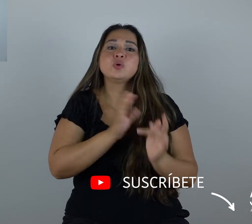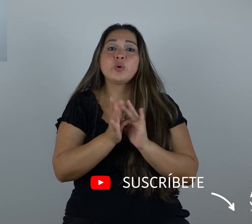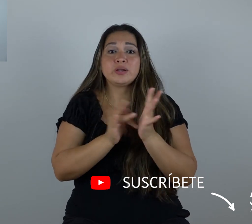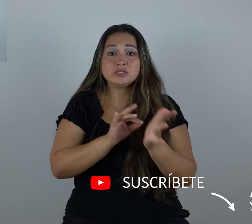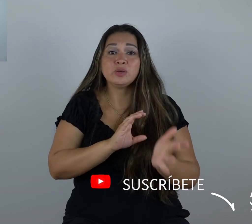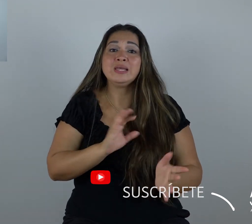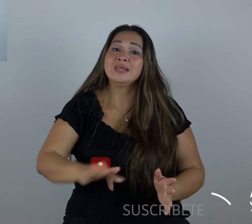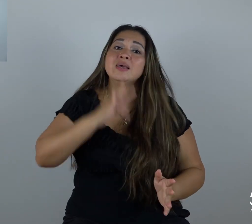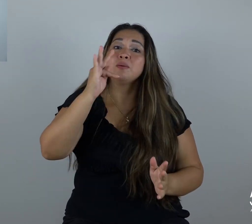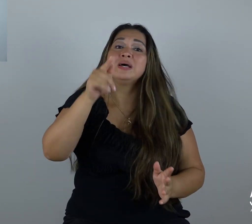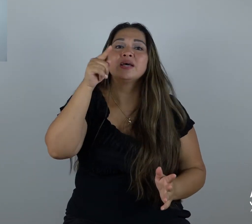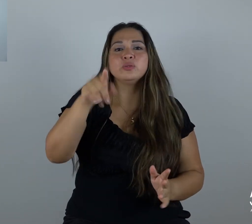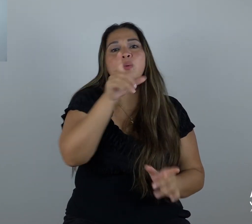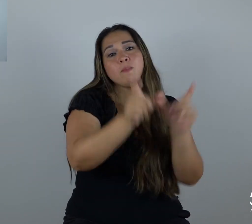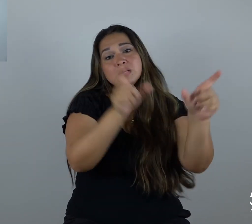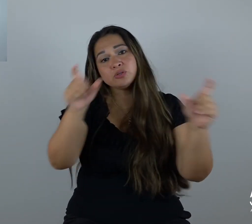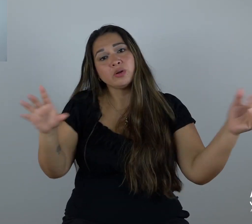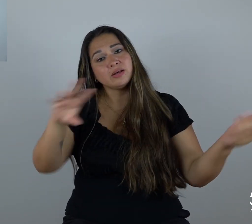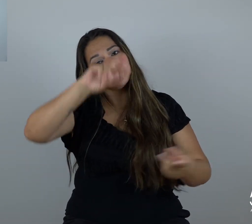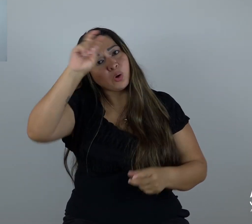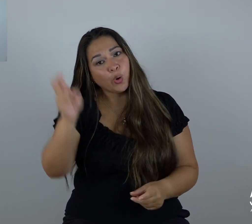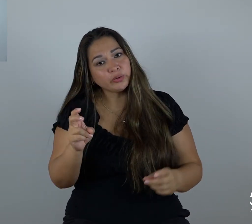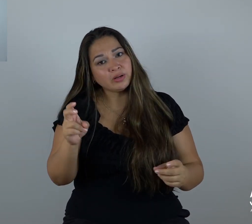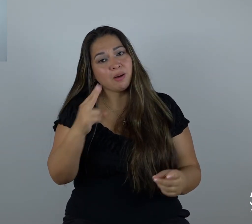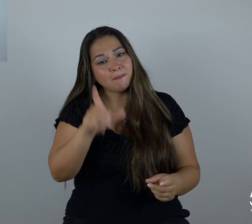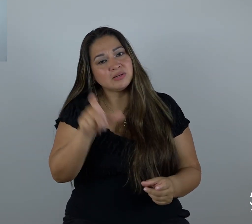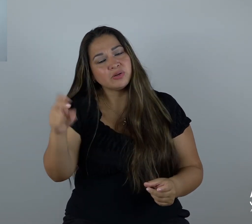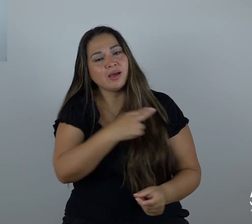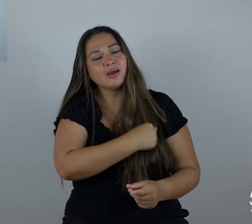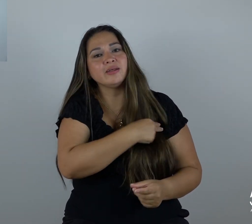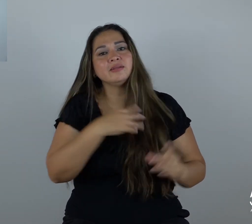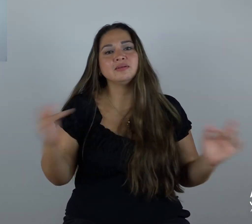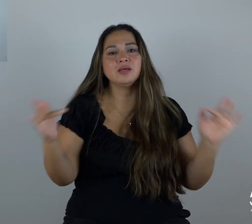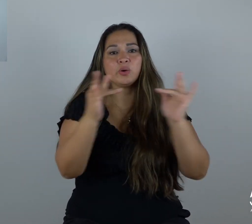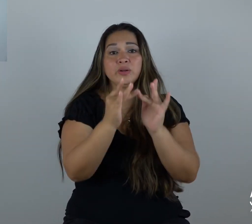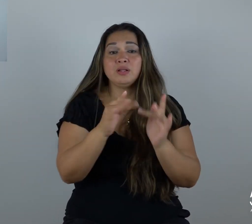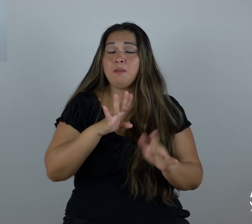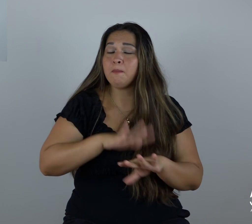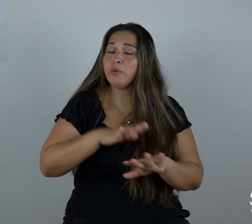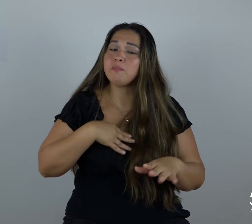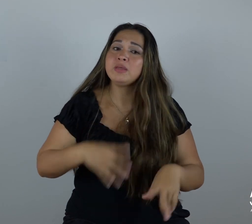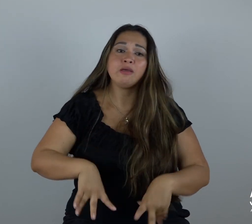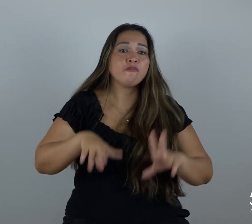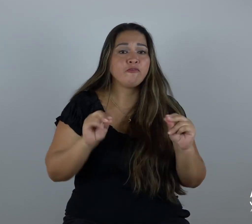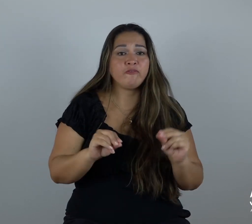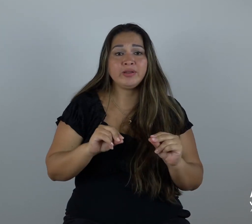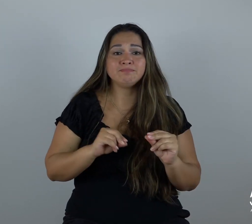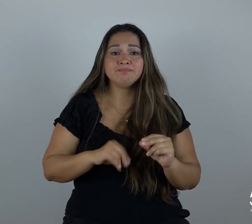conectado con otros creyentes. Por mi parte, nada más. Nos vemos pronto. Adiós.